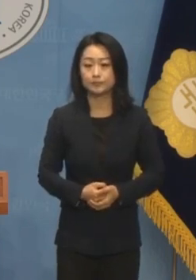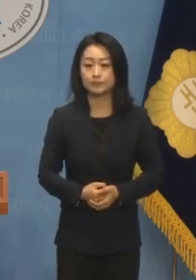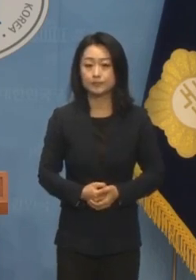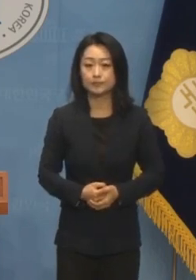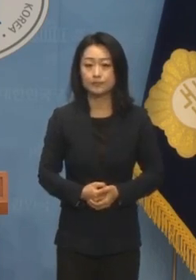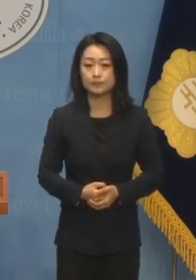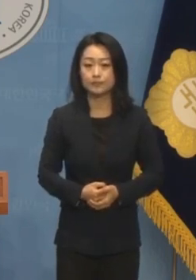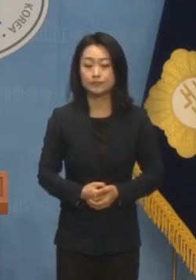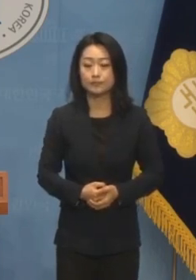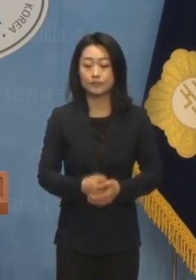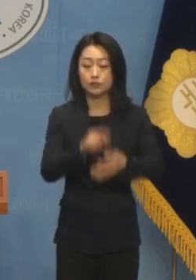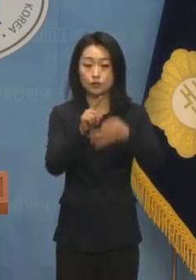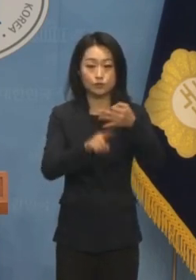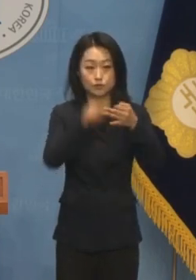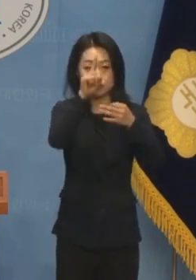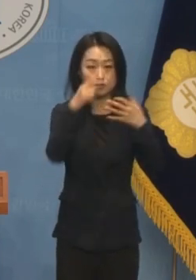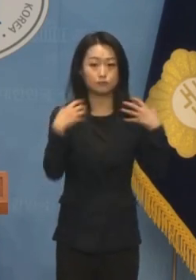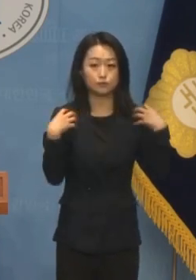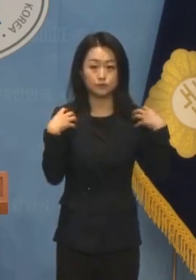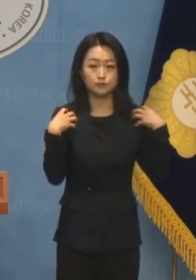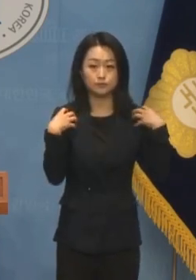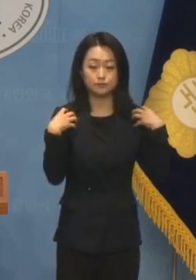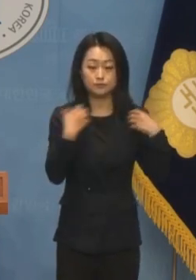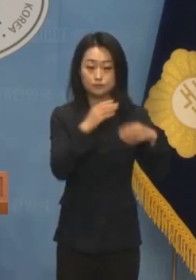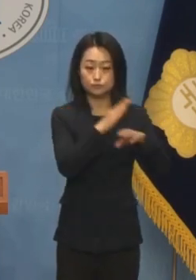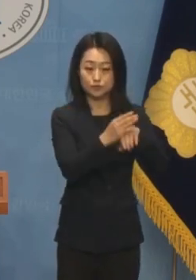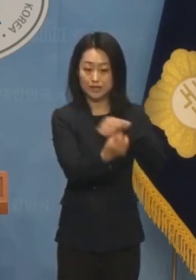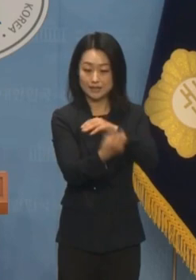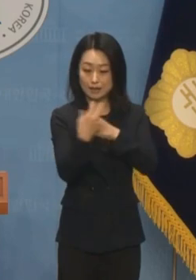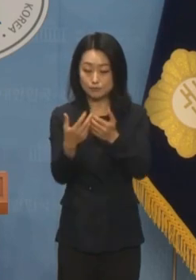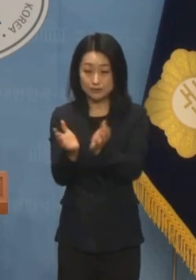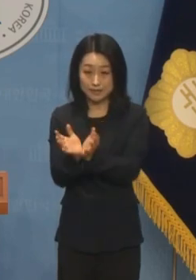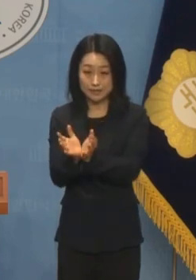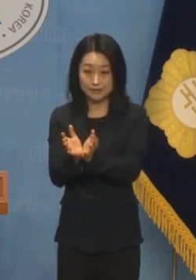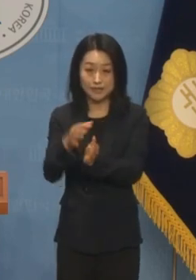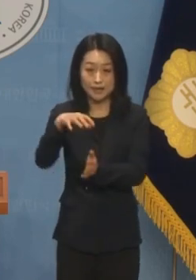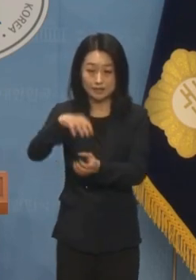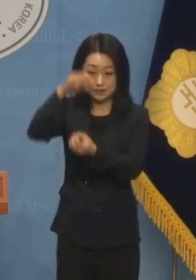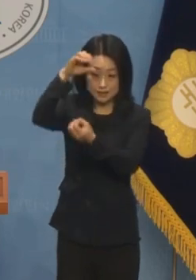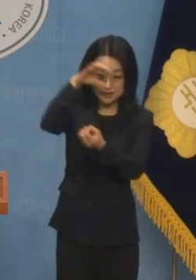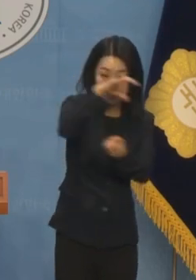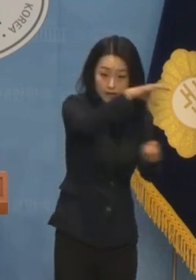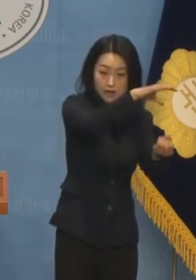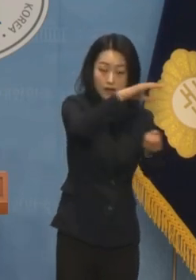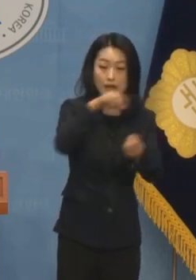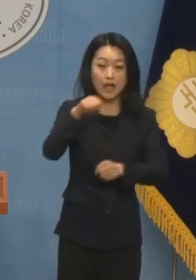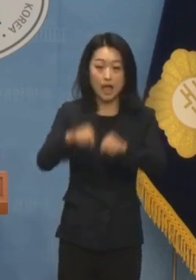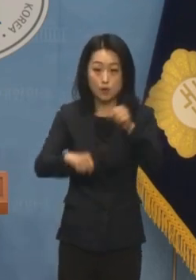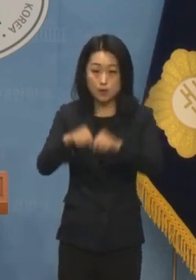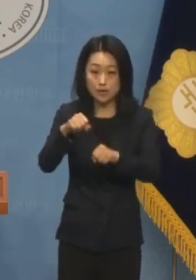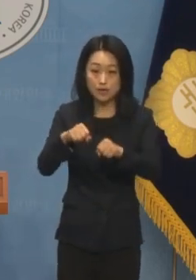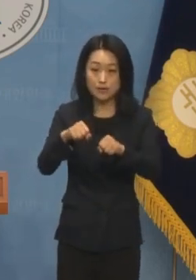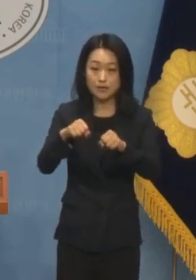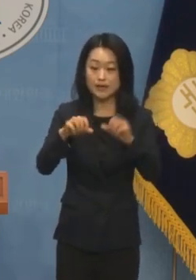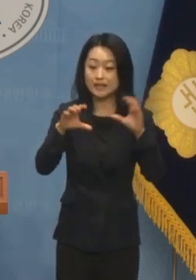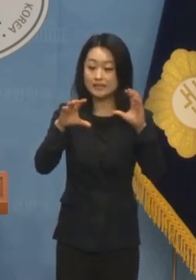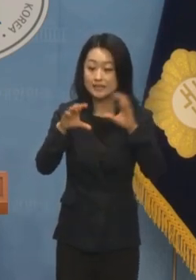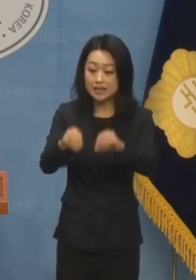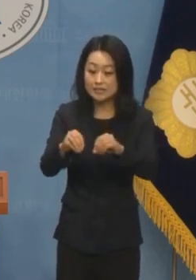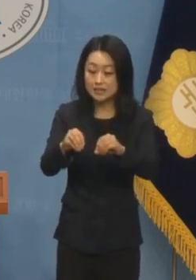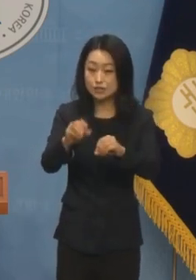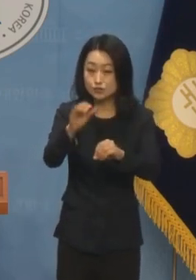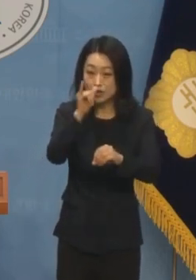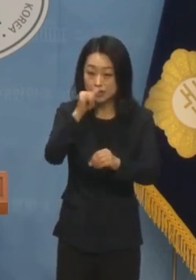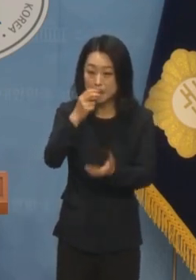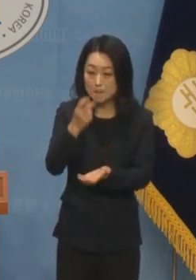특히 윤석열 정부는 탈북민 단체의 대북 전단 살포 행위를 제지할 법적 근거가